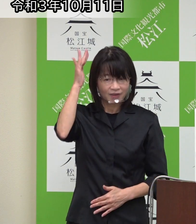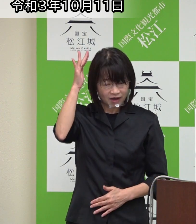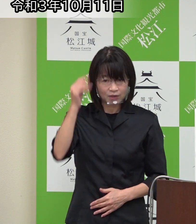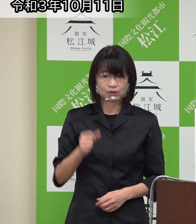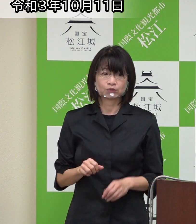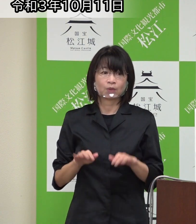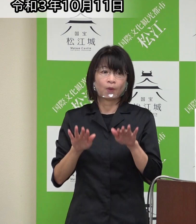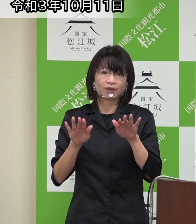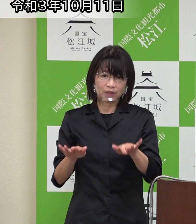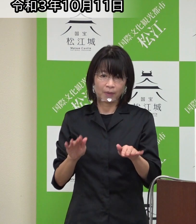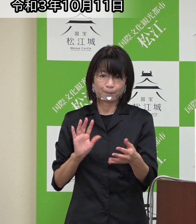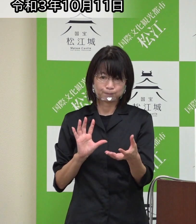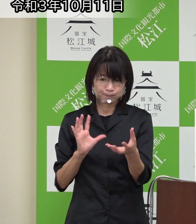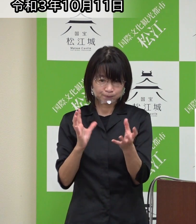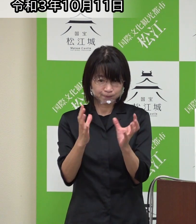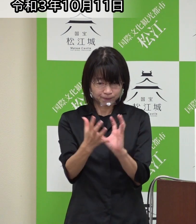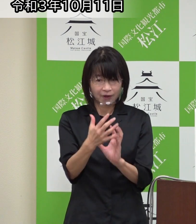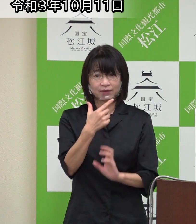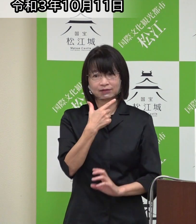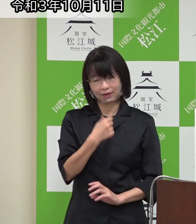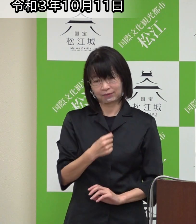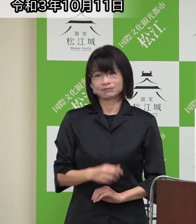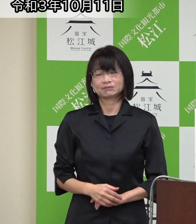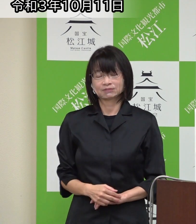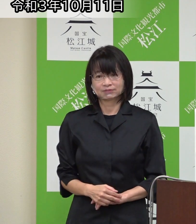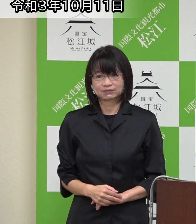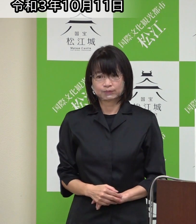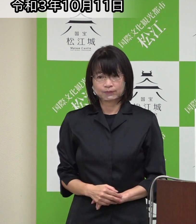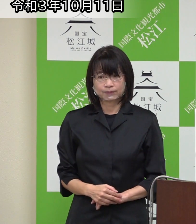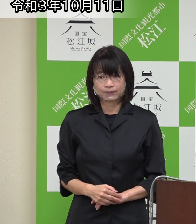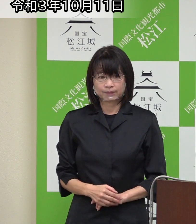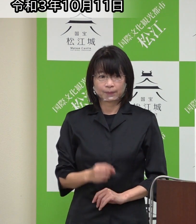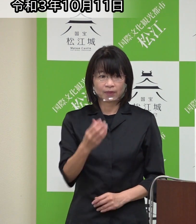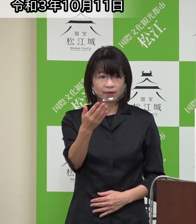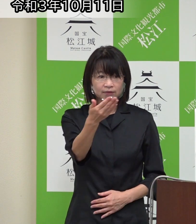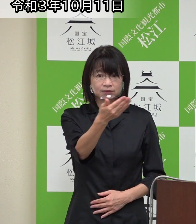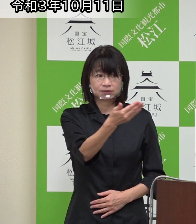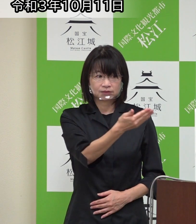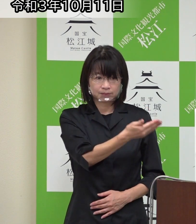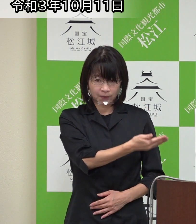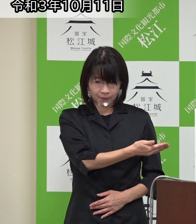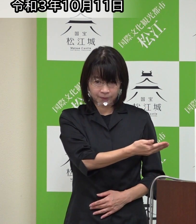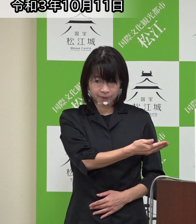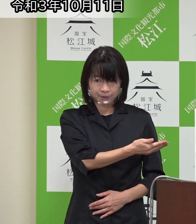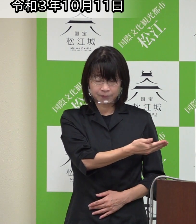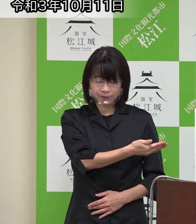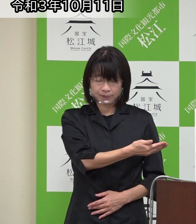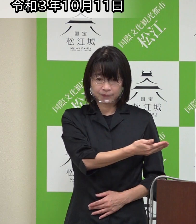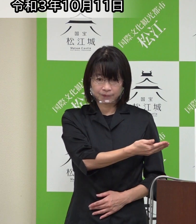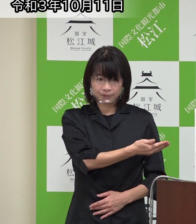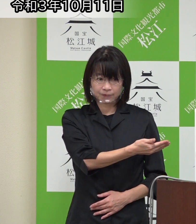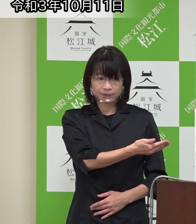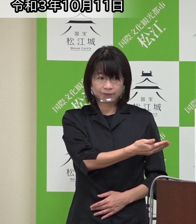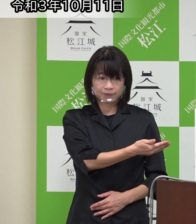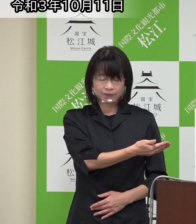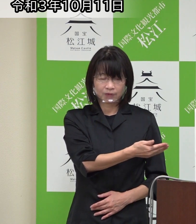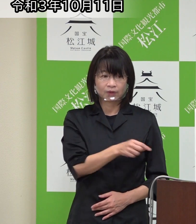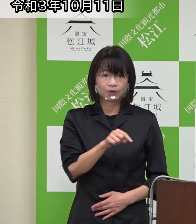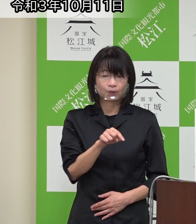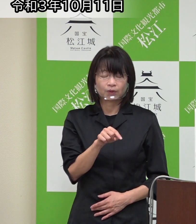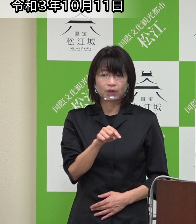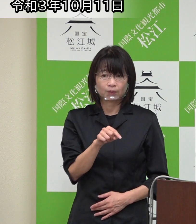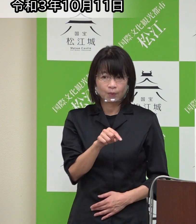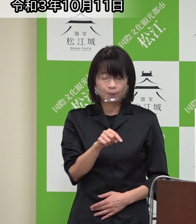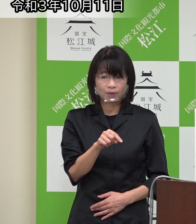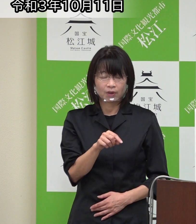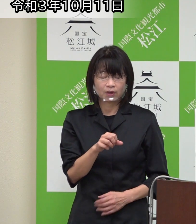ところであります。 すいません、少し細かいことになるんですけれども、はい、これを